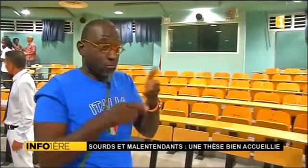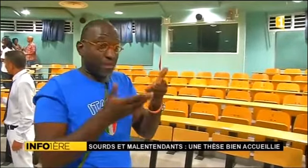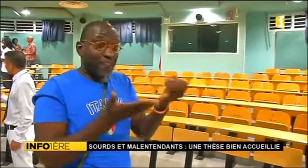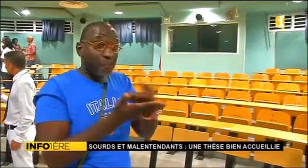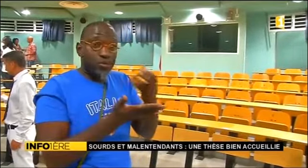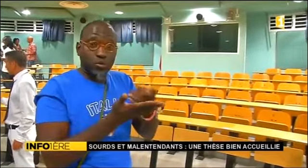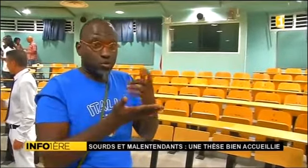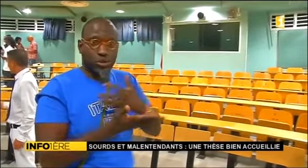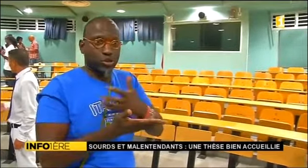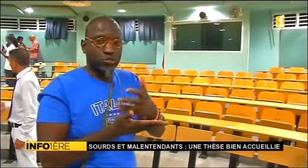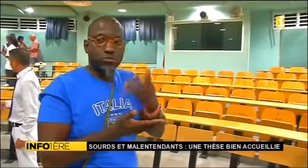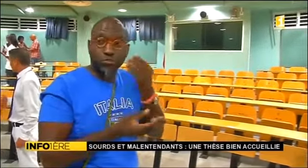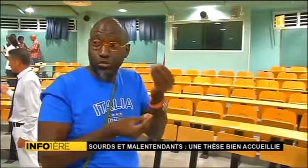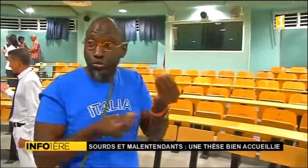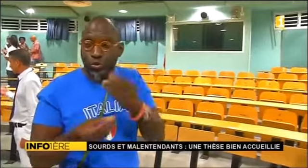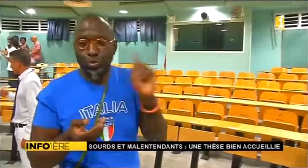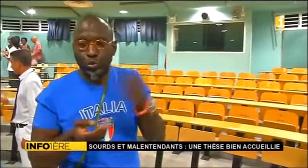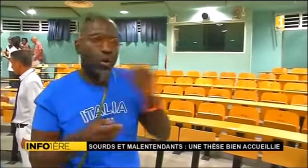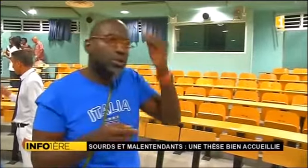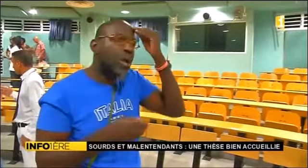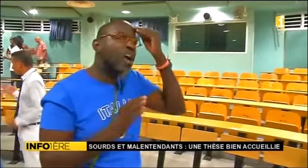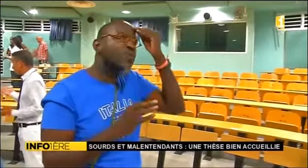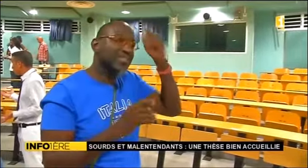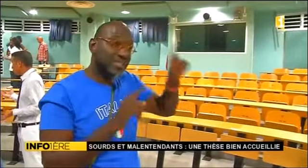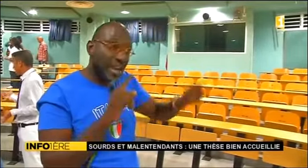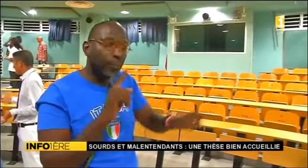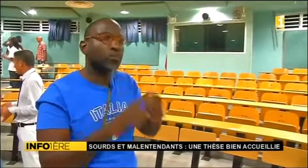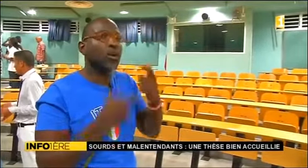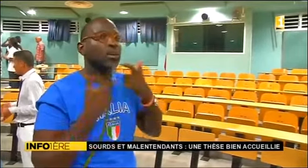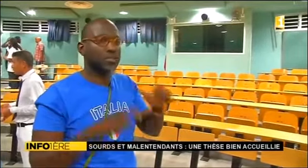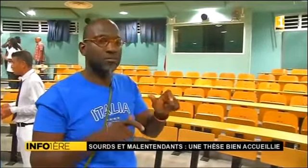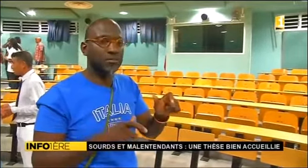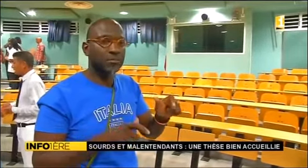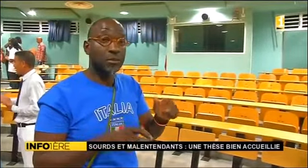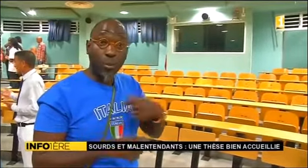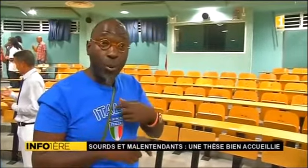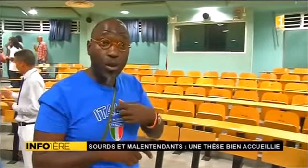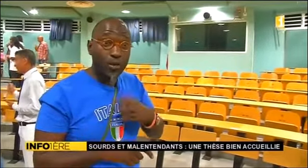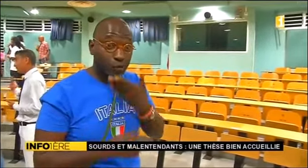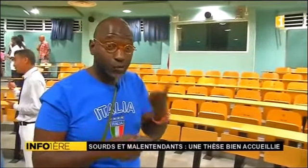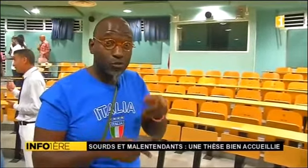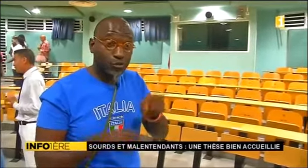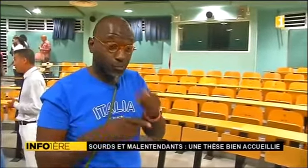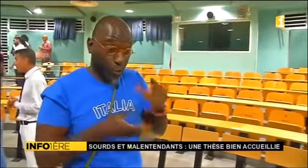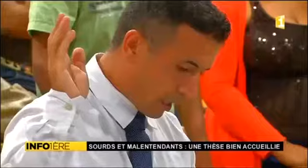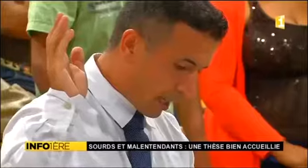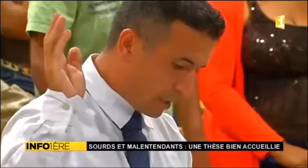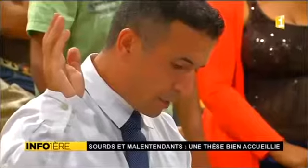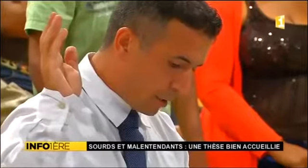nous. L'information était très claire, très riche. Je vois que le jury a pris conscience de ce problème d'accessibilité. Michael